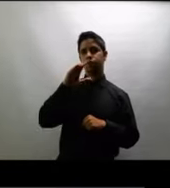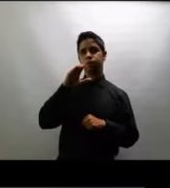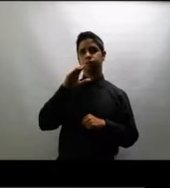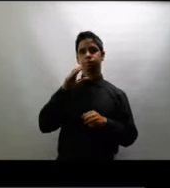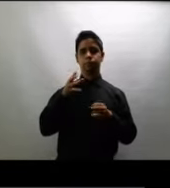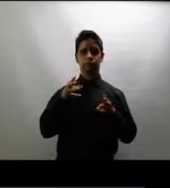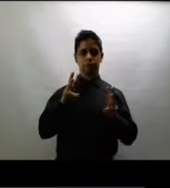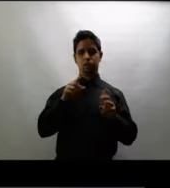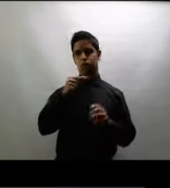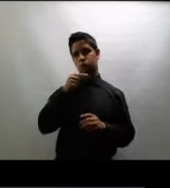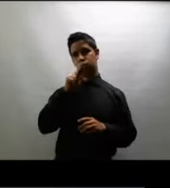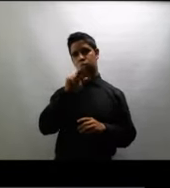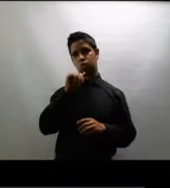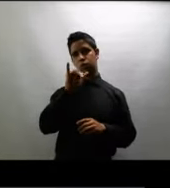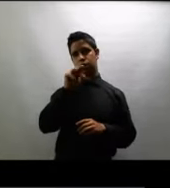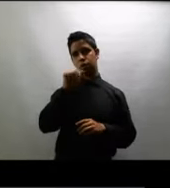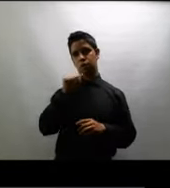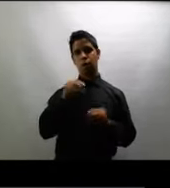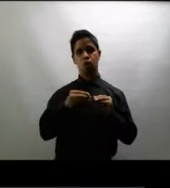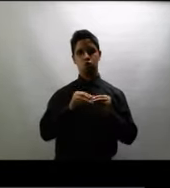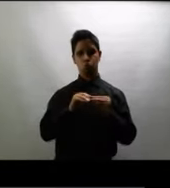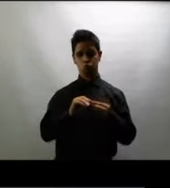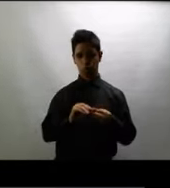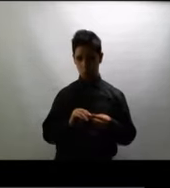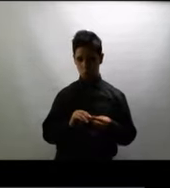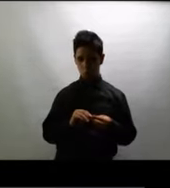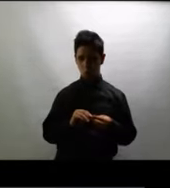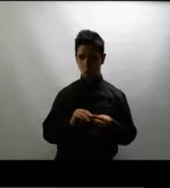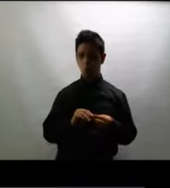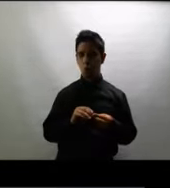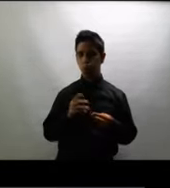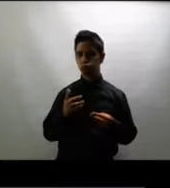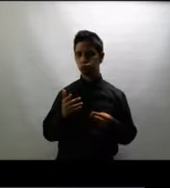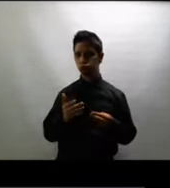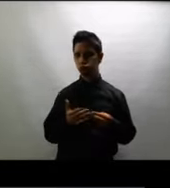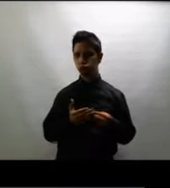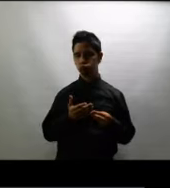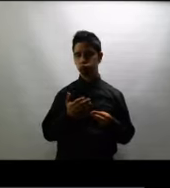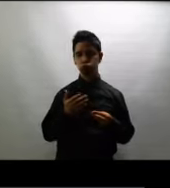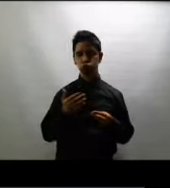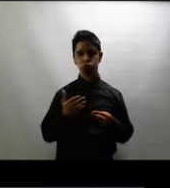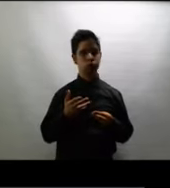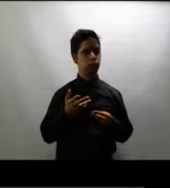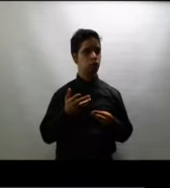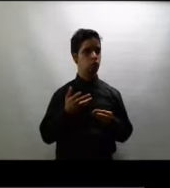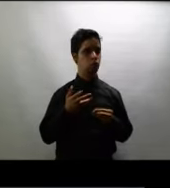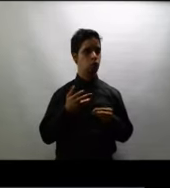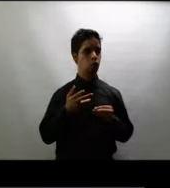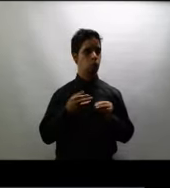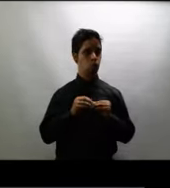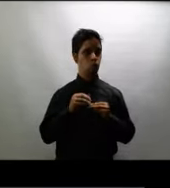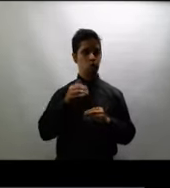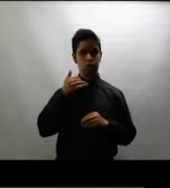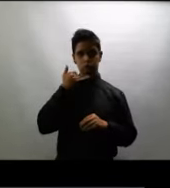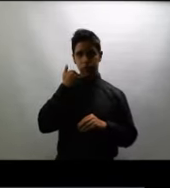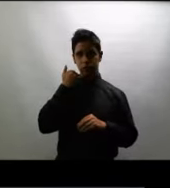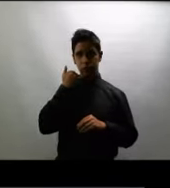Guayama. ¿Número? Número... Se le olvidó. ¿Y cuál es el número? Icemaker. Ah, el número de